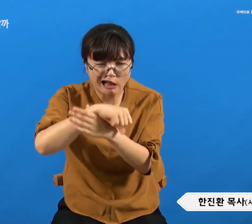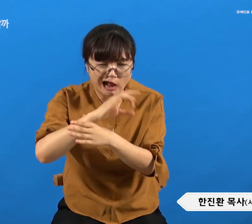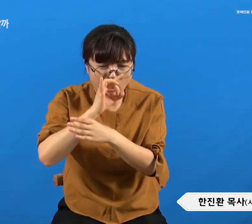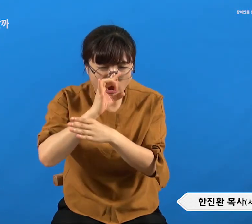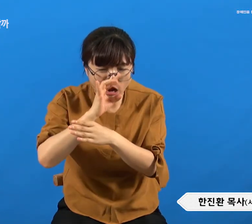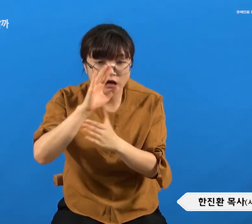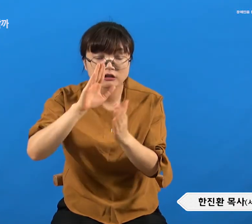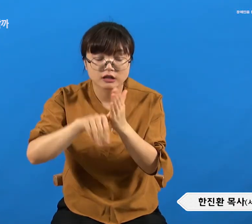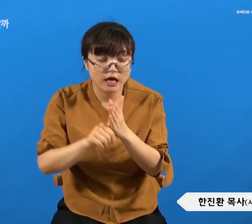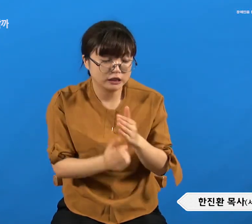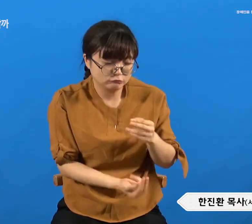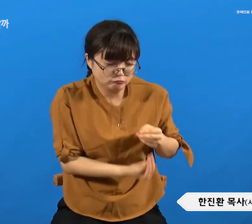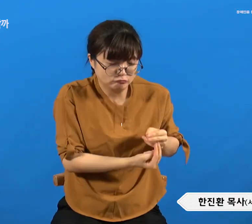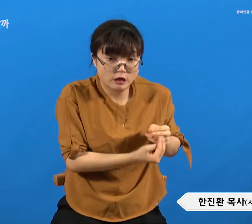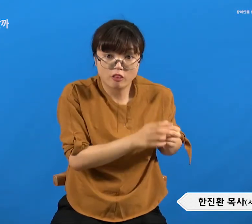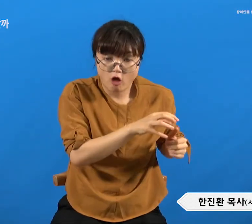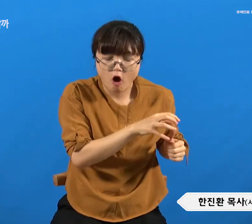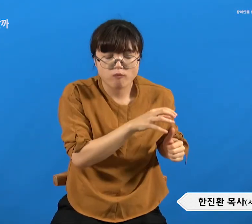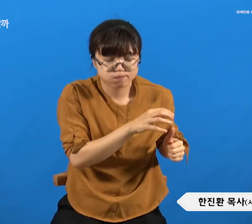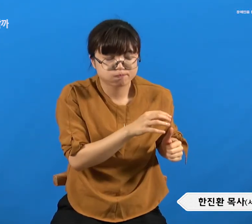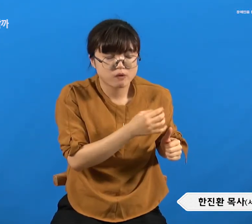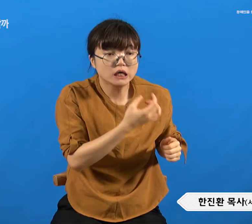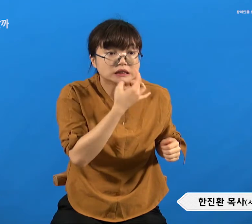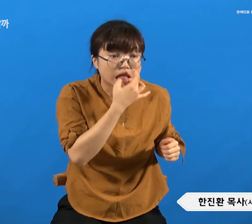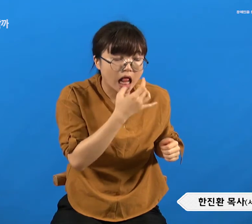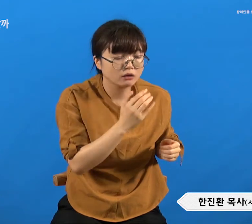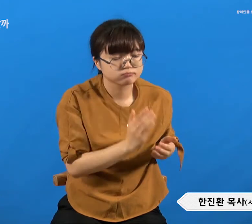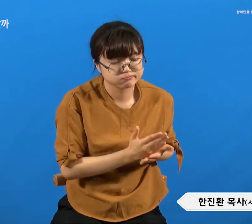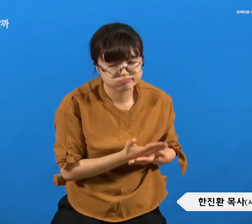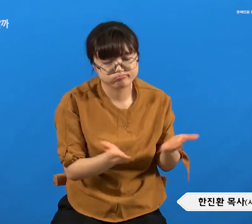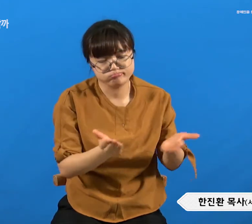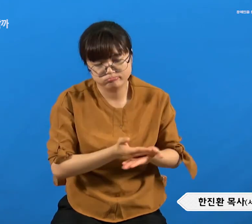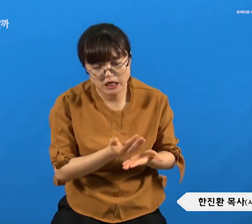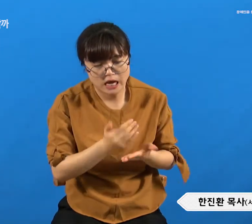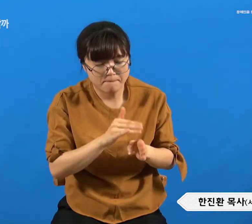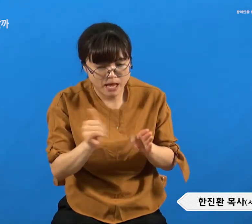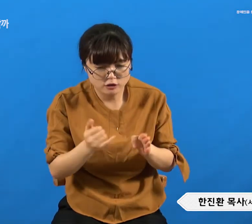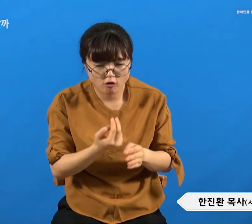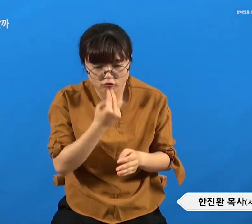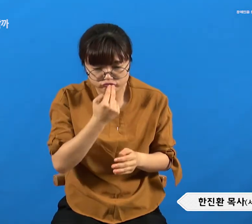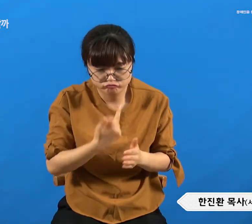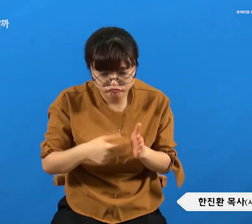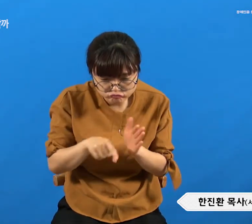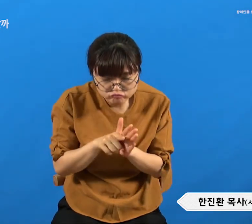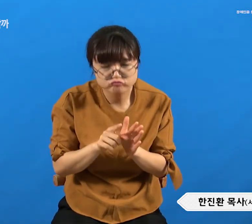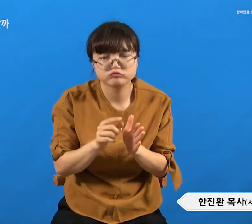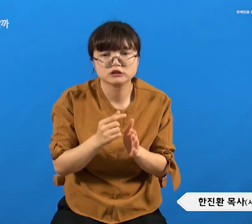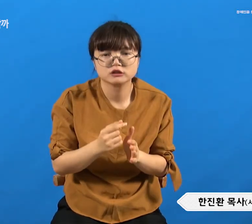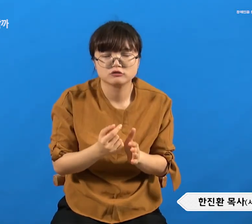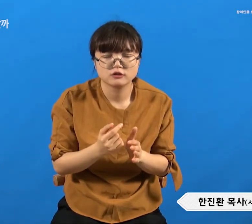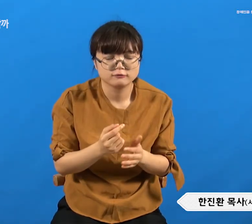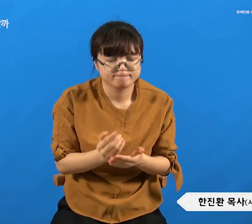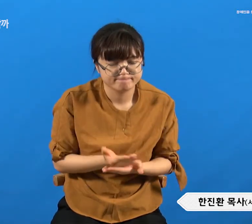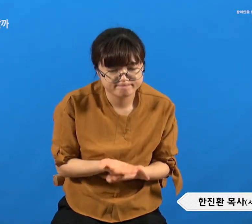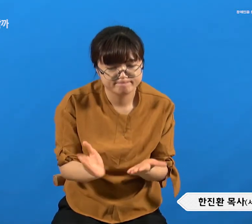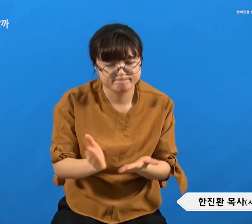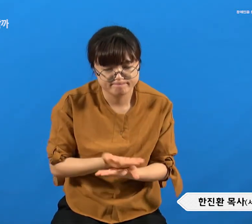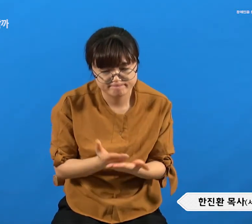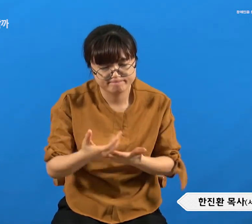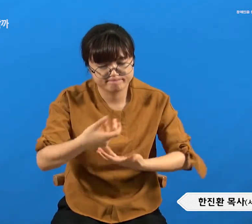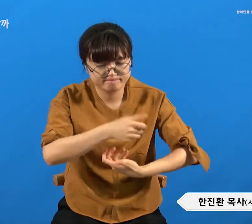그 비축분 곡식을 가지고서 백성들을 먹여 살리기 위해서 이리 뛰고 저리 뛰면서 최선을